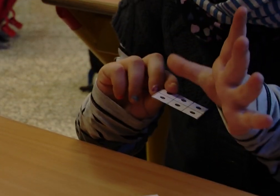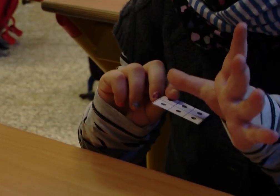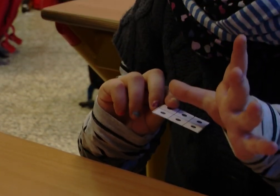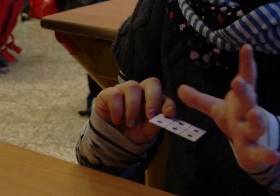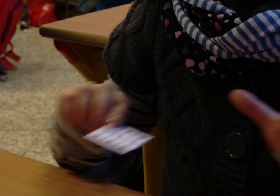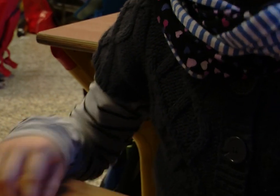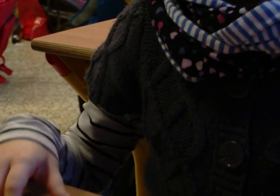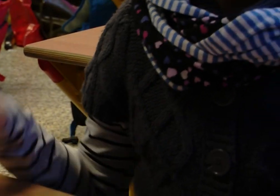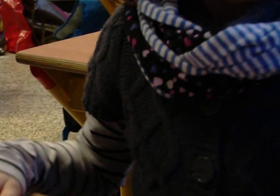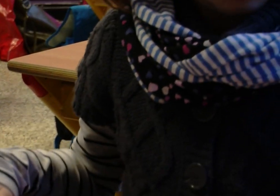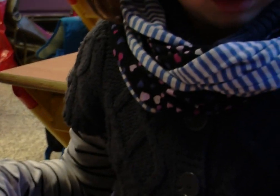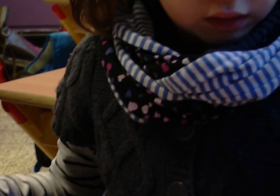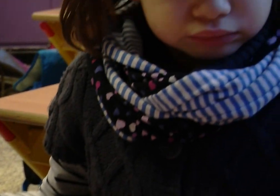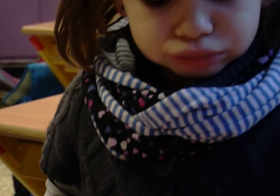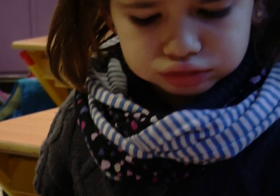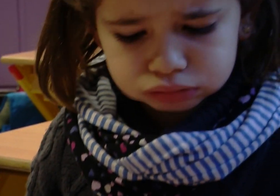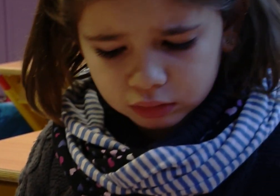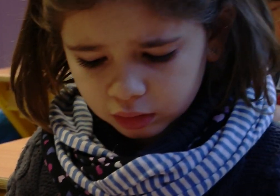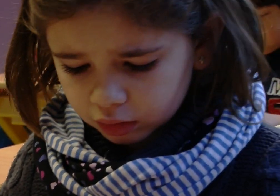Bon, on va les laisser travailler.